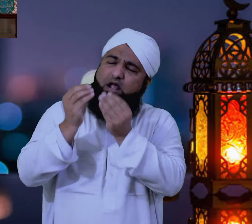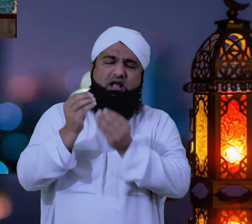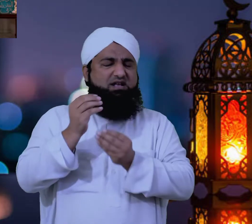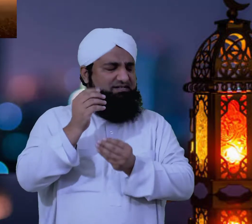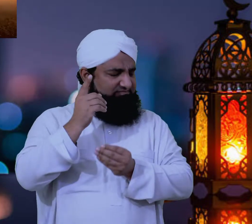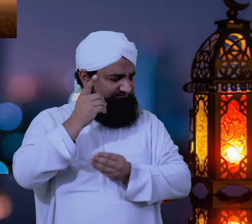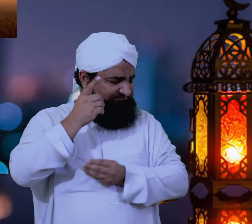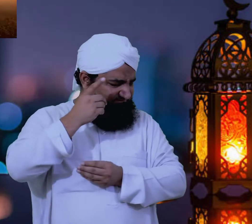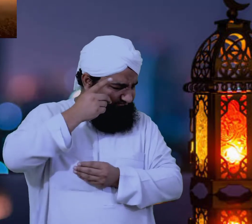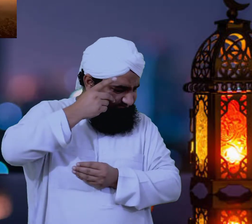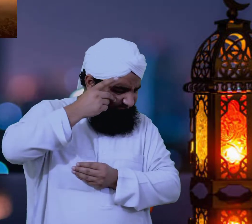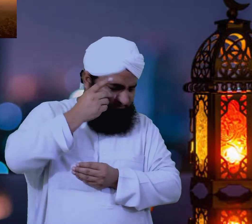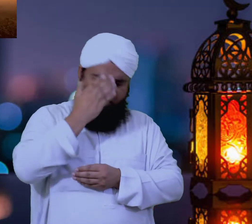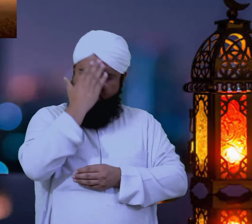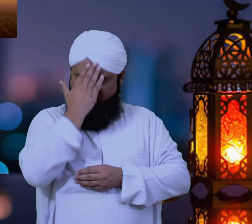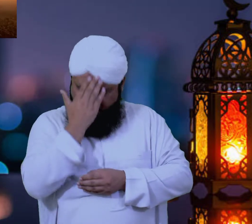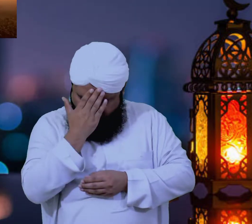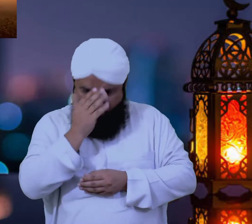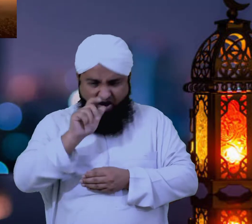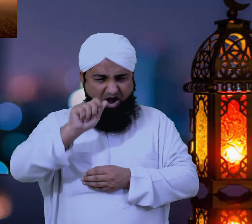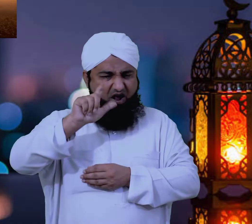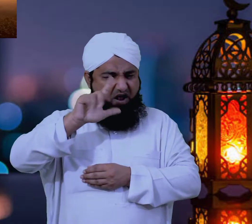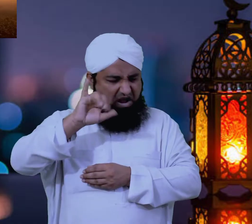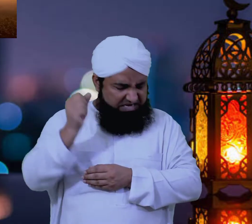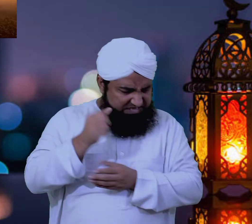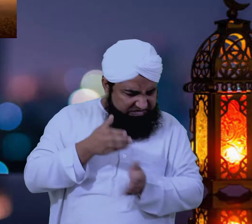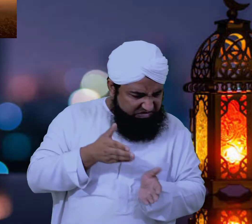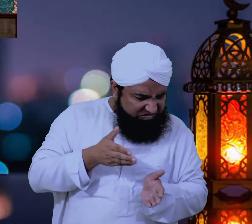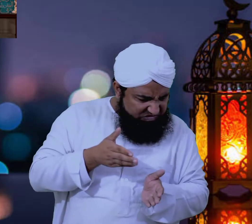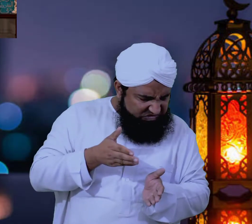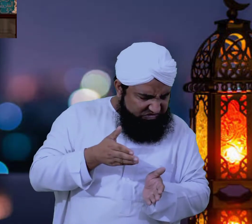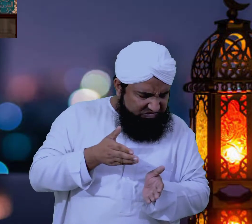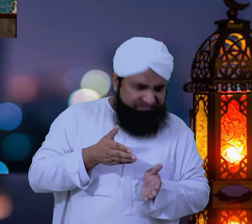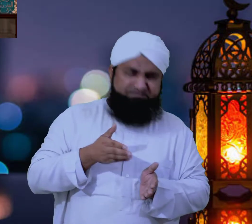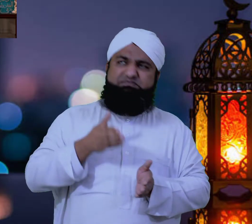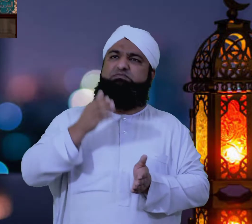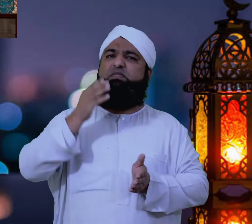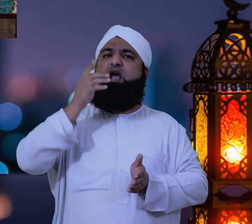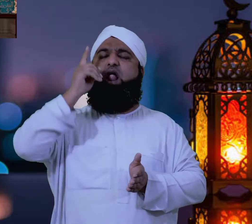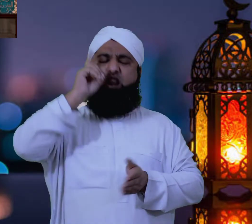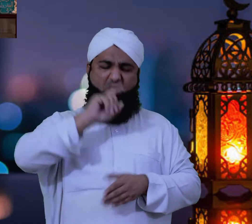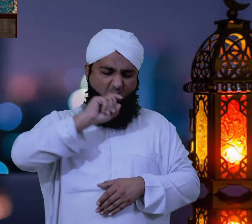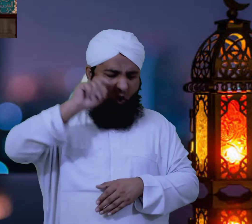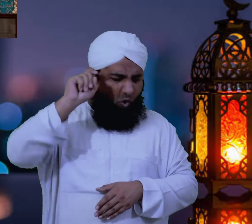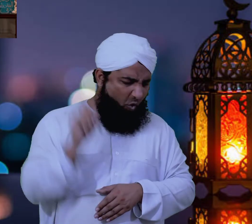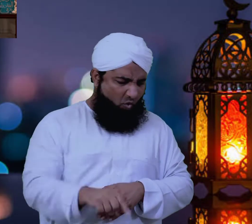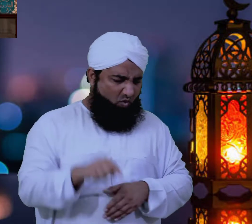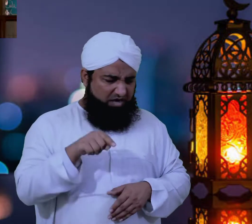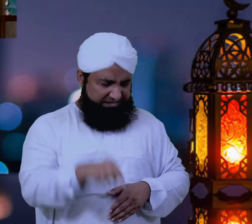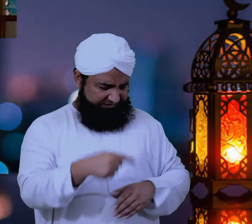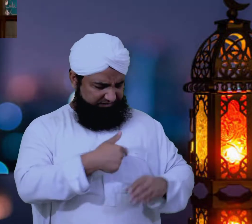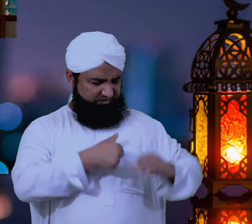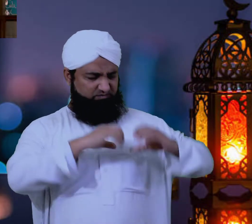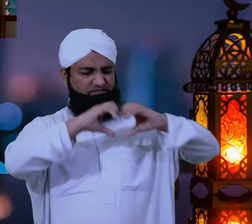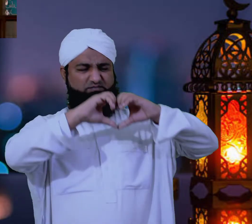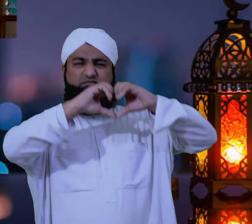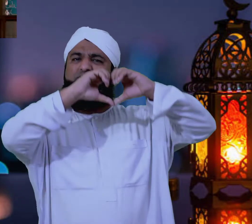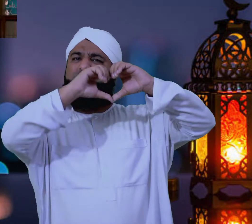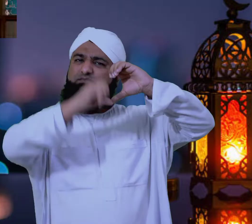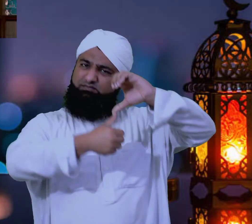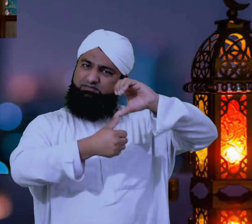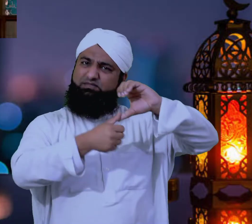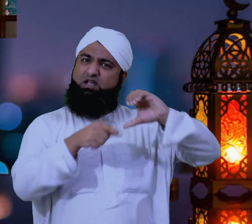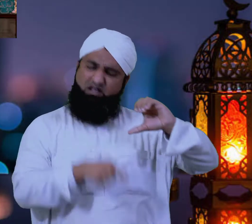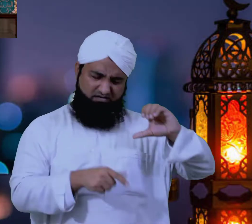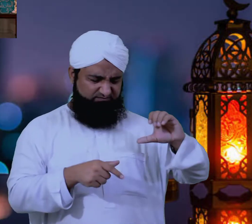گیا اور آواز آئی، اے علی تمہارا دل ٹوٹا ہوا ہونے کے سبب ہم نے اسے بخش